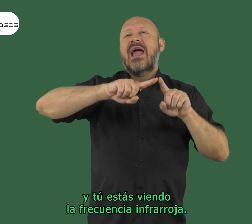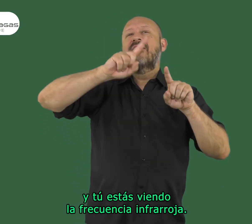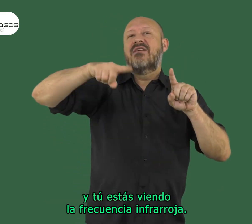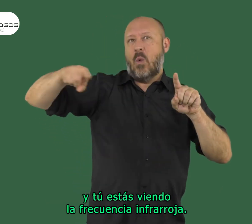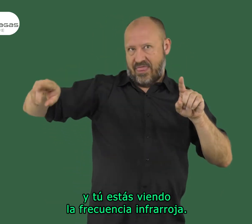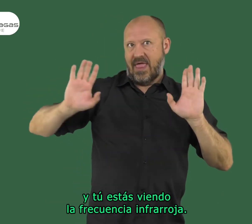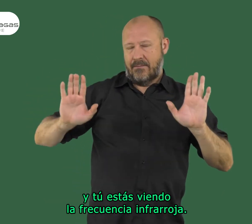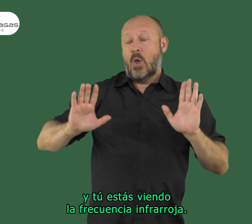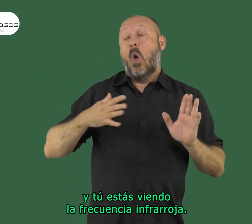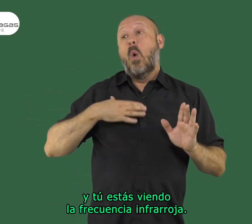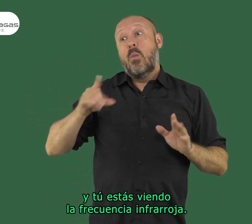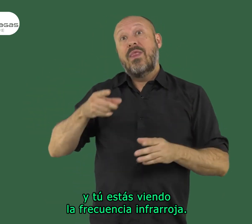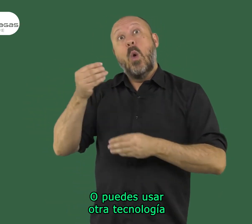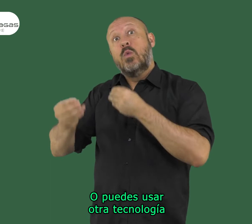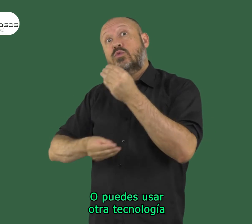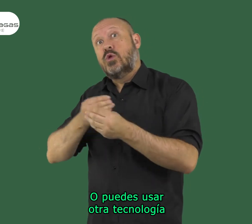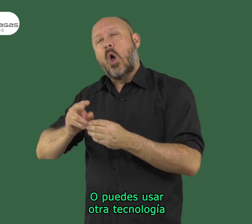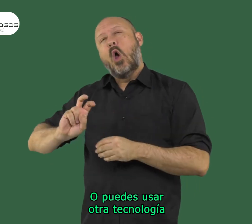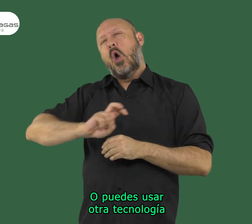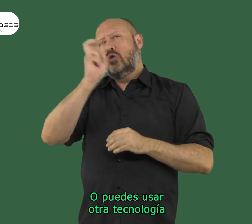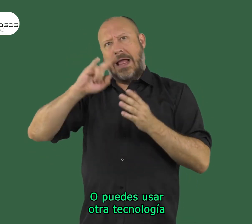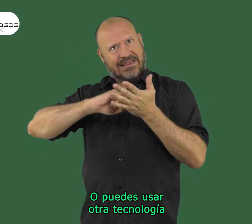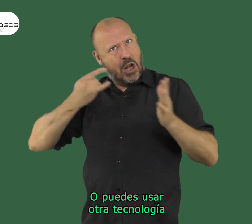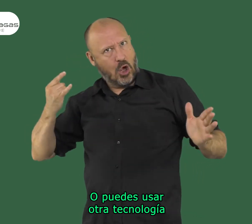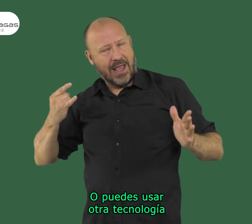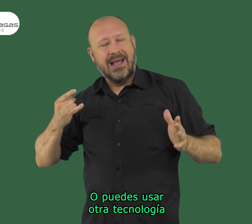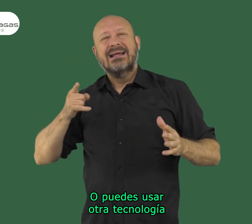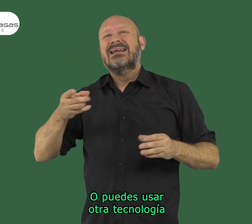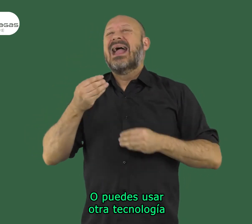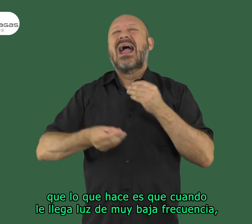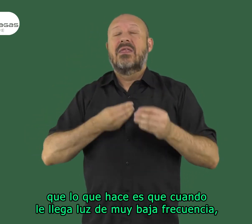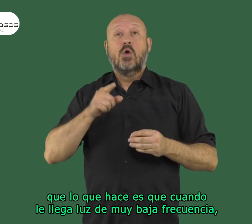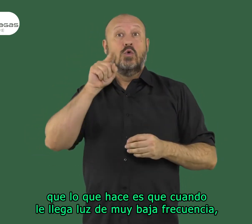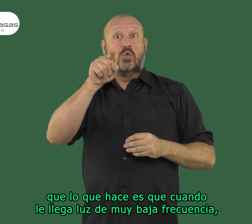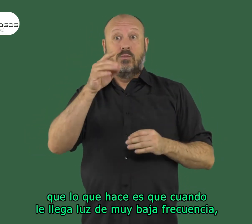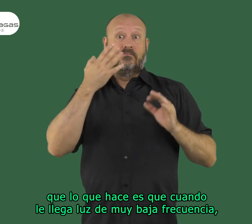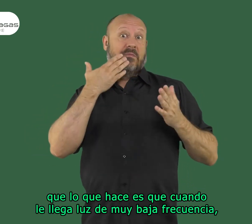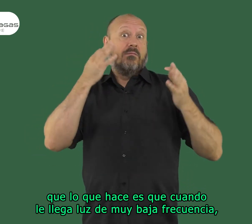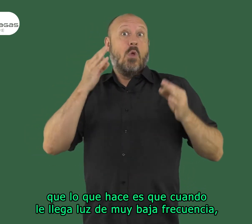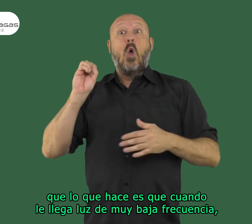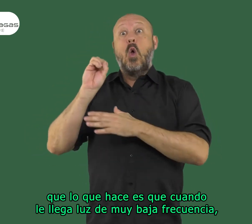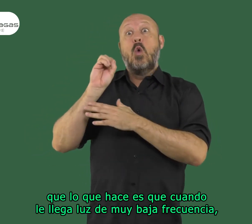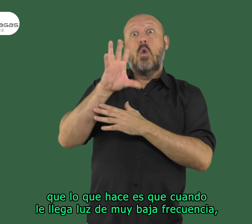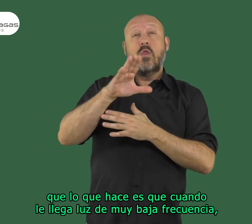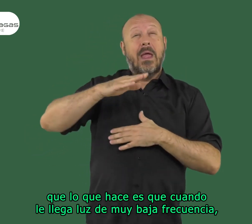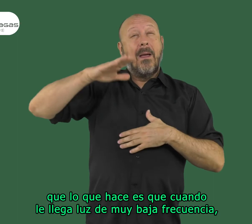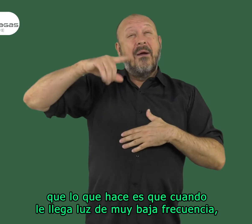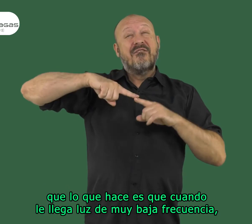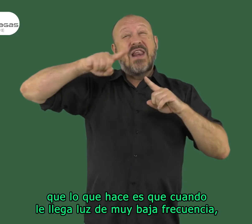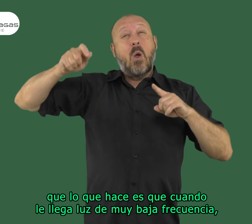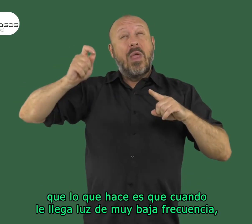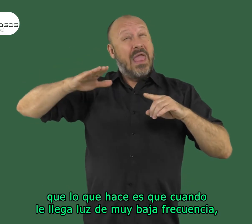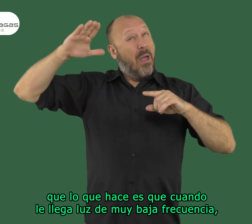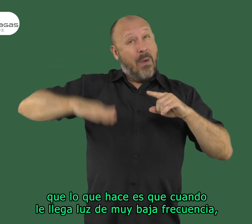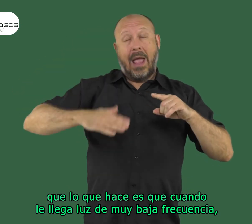tú estás viendo la frecuencia infrarroja. O puedes usar otra tecnología que lo que hace es que cuando le llega luz